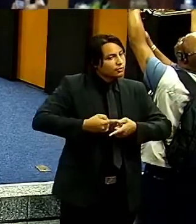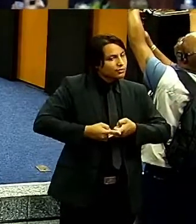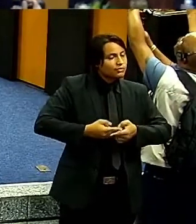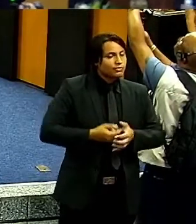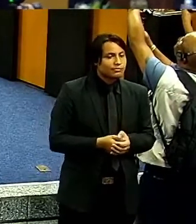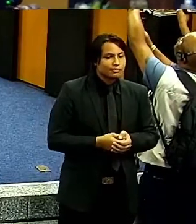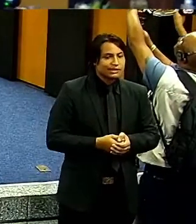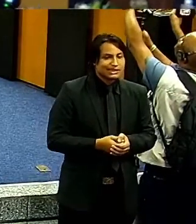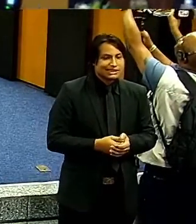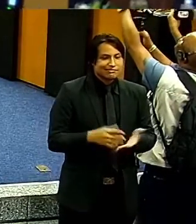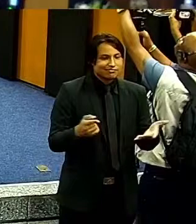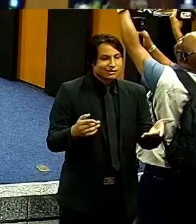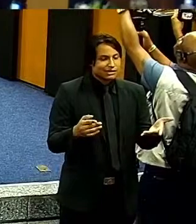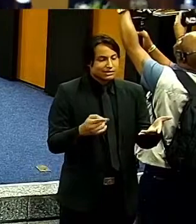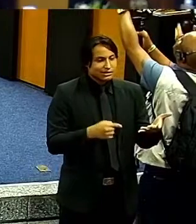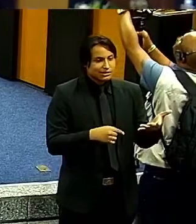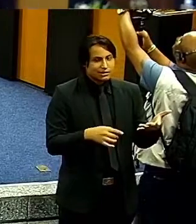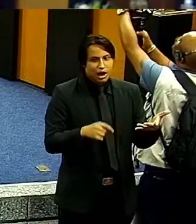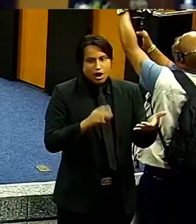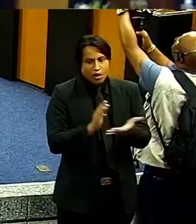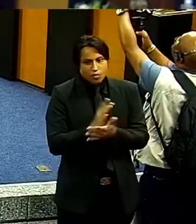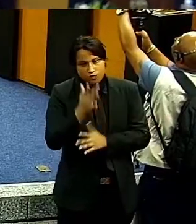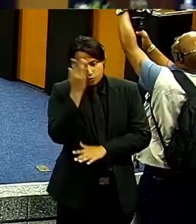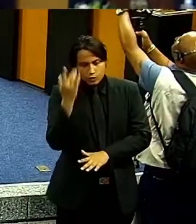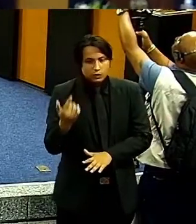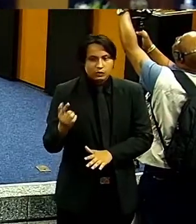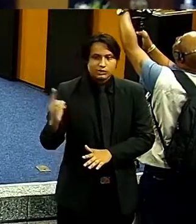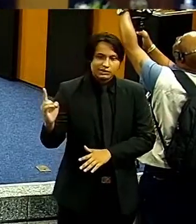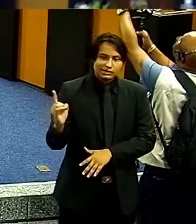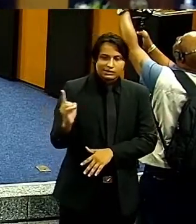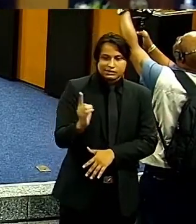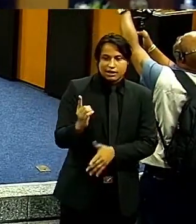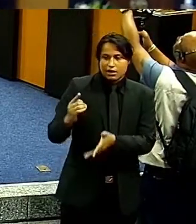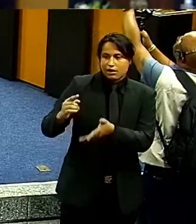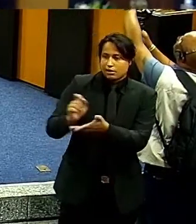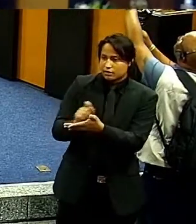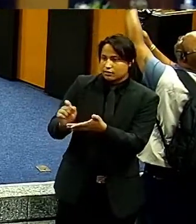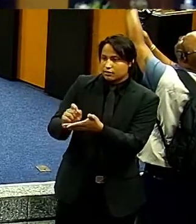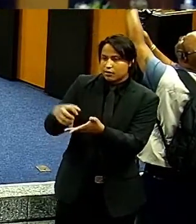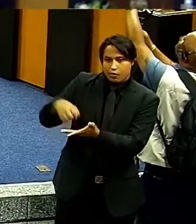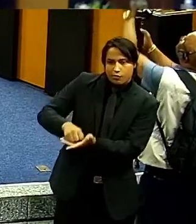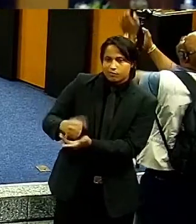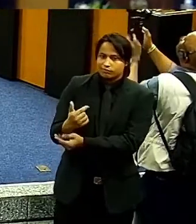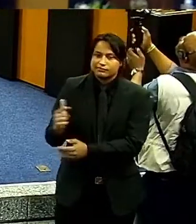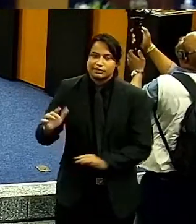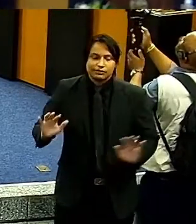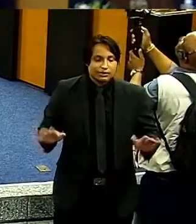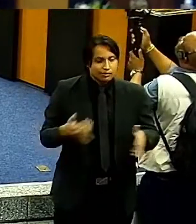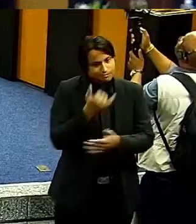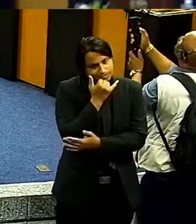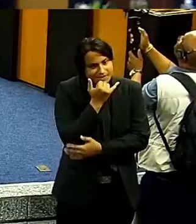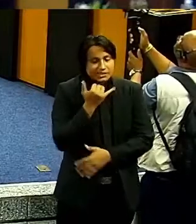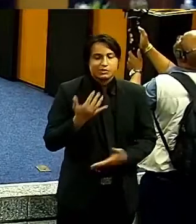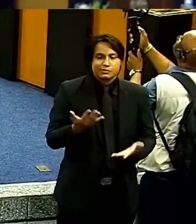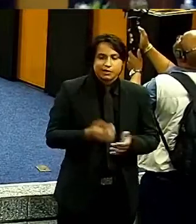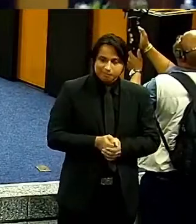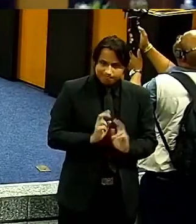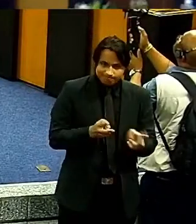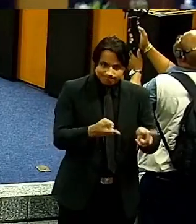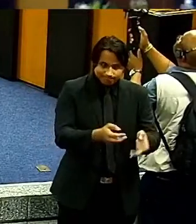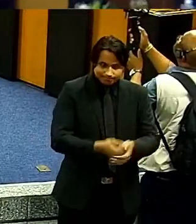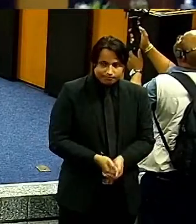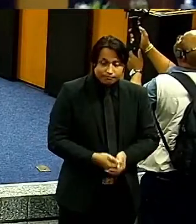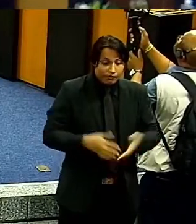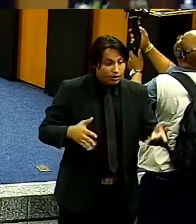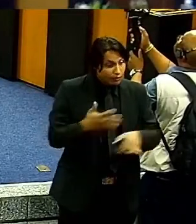na verdade até não passaram pela pelo registro do cerimonial mas já peço desculpas e vamos dar continuidade a este evento